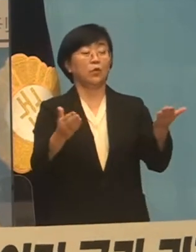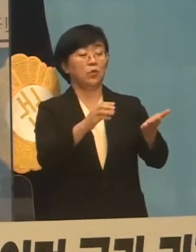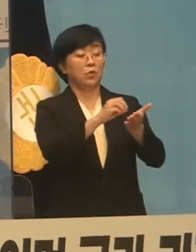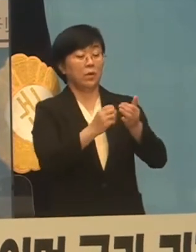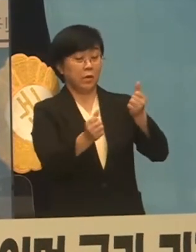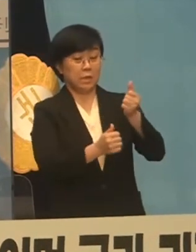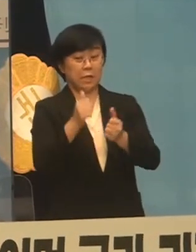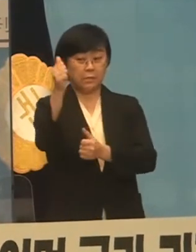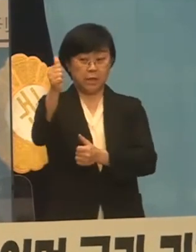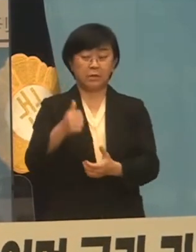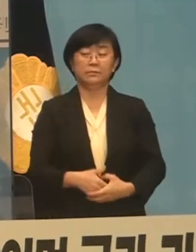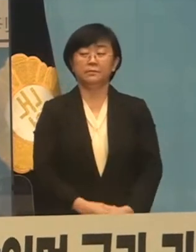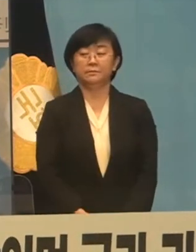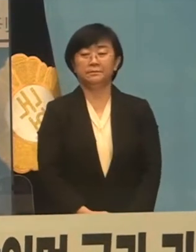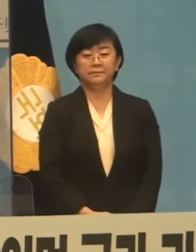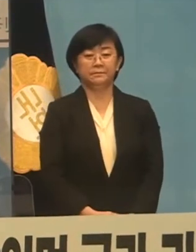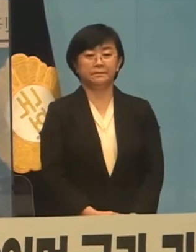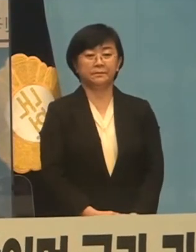위원장님께서 하시겠습니다.